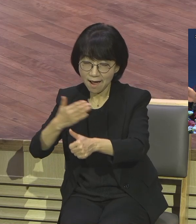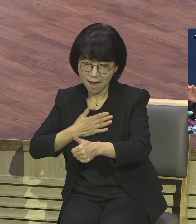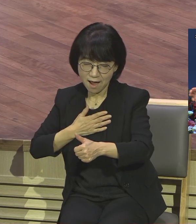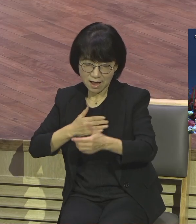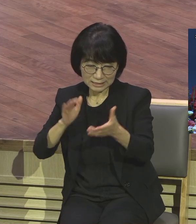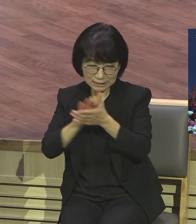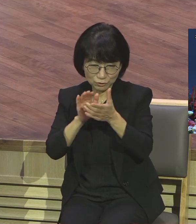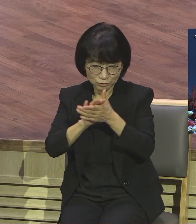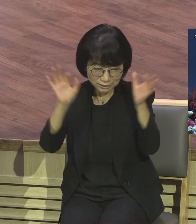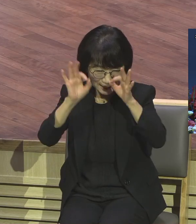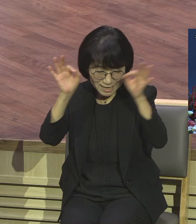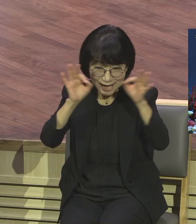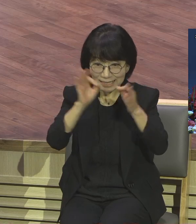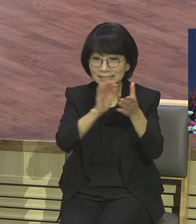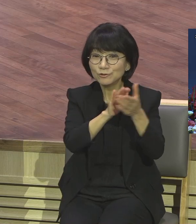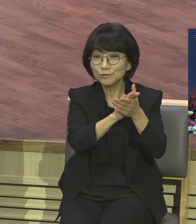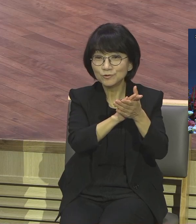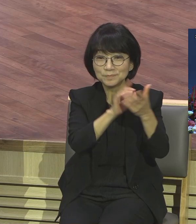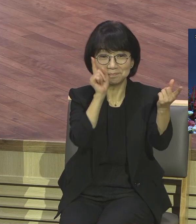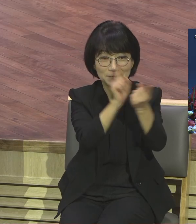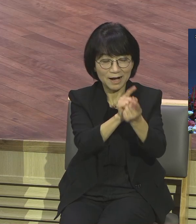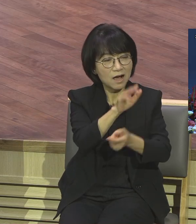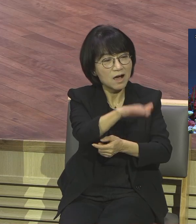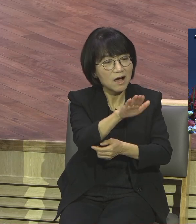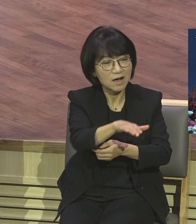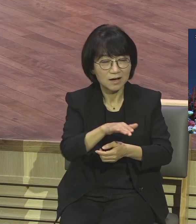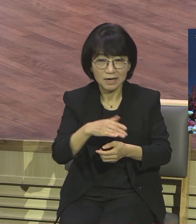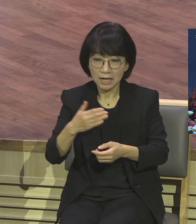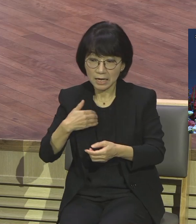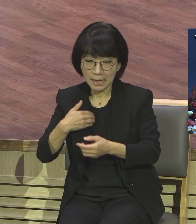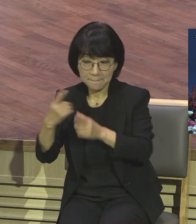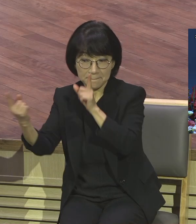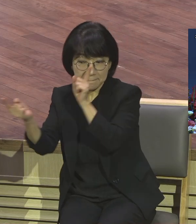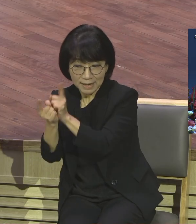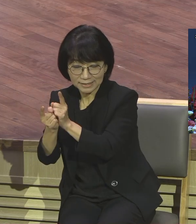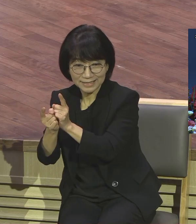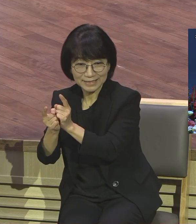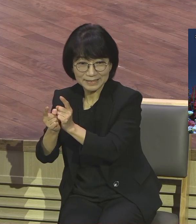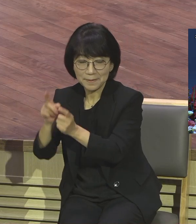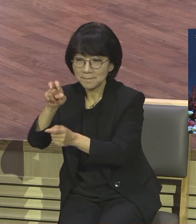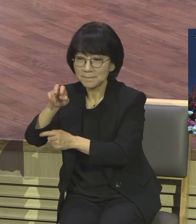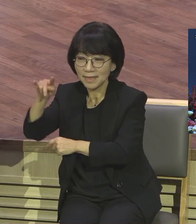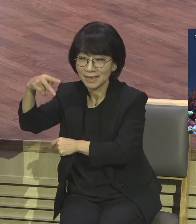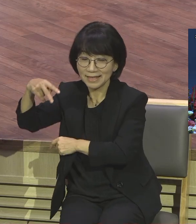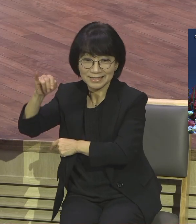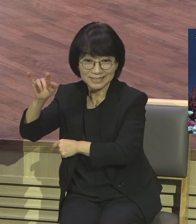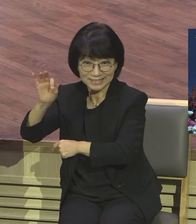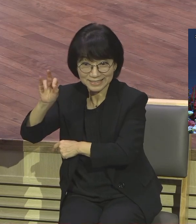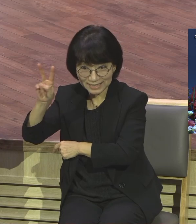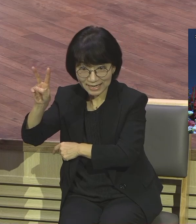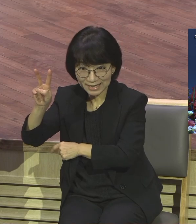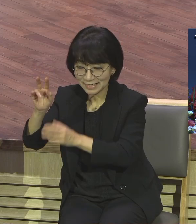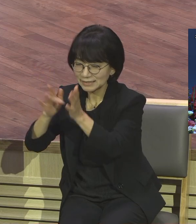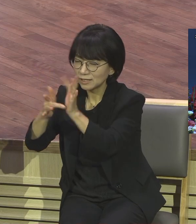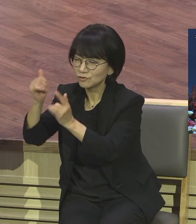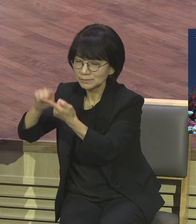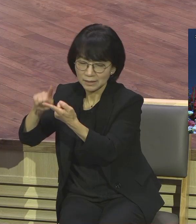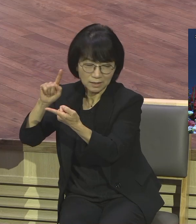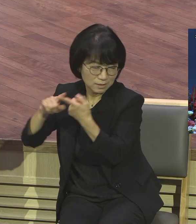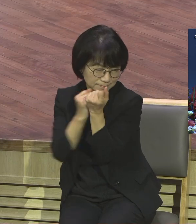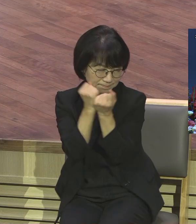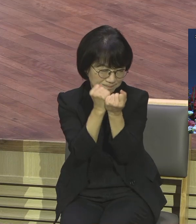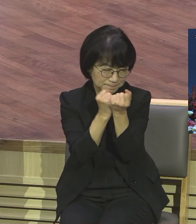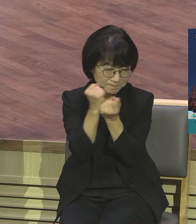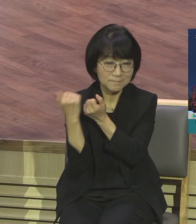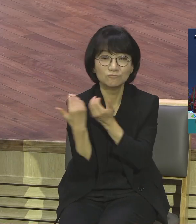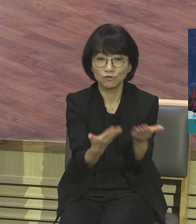찾아갑니다. 나다네를 찾아가서 자신이 만났던 메시아에 대해서 그대로 그렇게 설명하는데 이 장면이